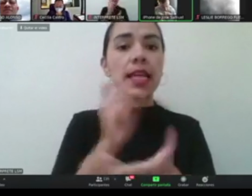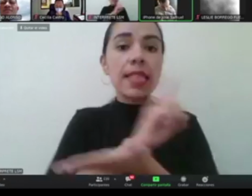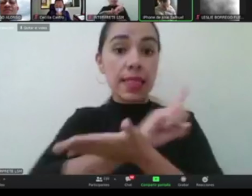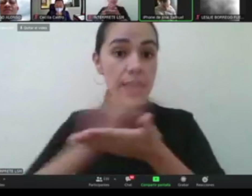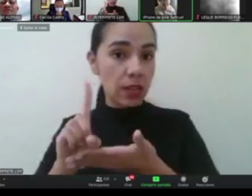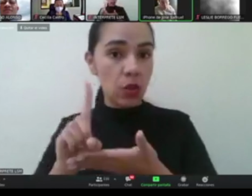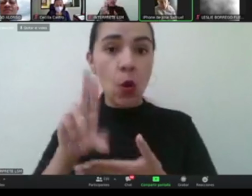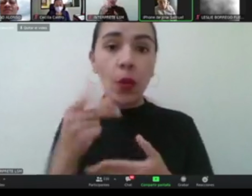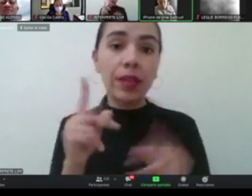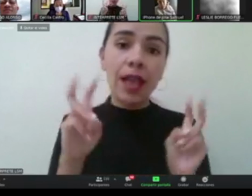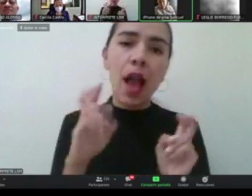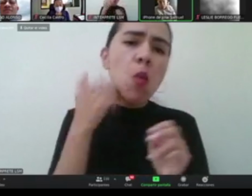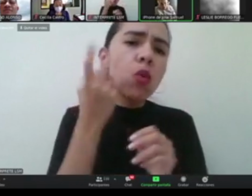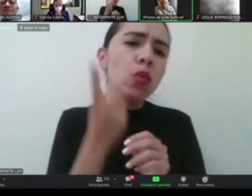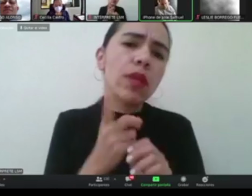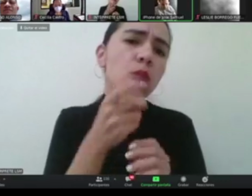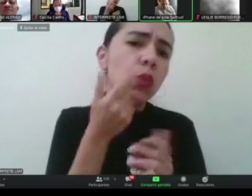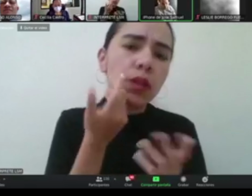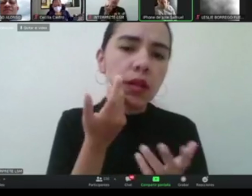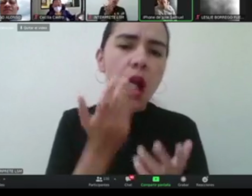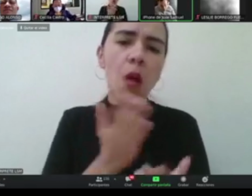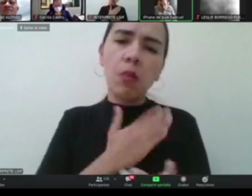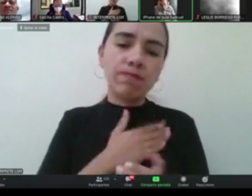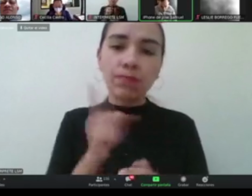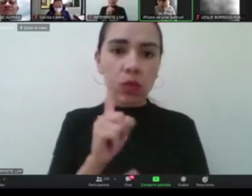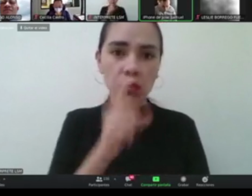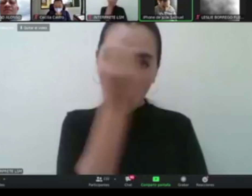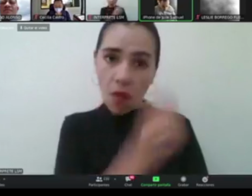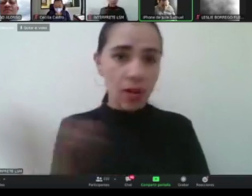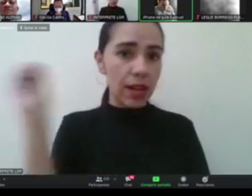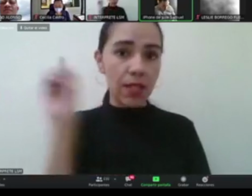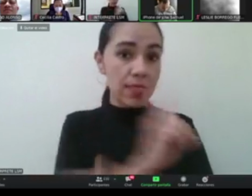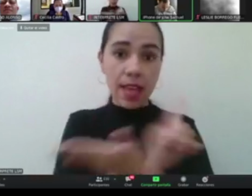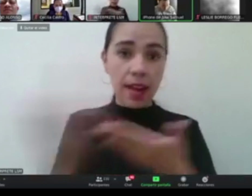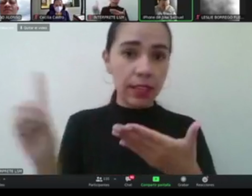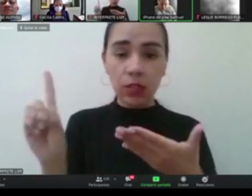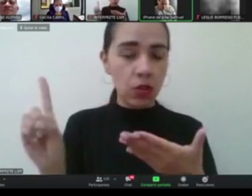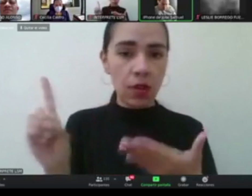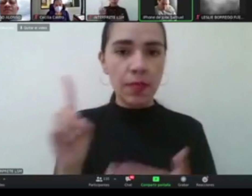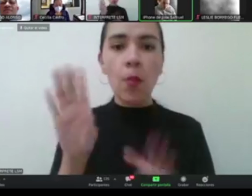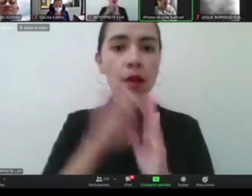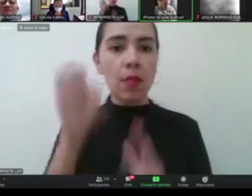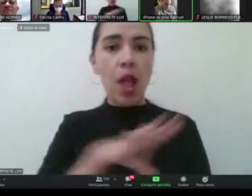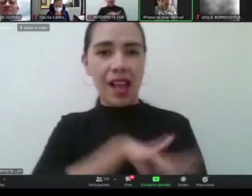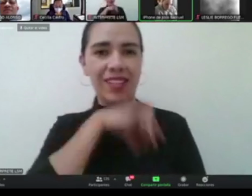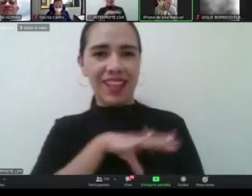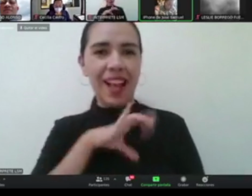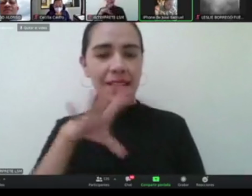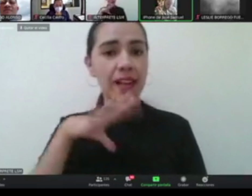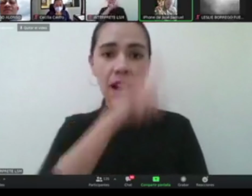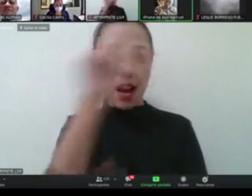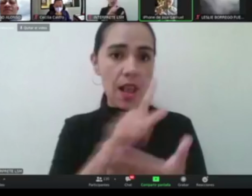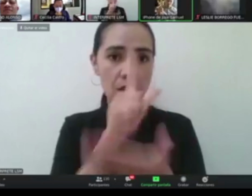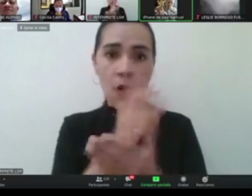¿ya? Es un tema de voluntades, ¿sí? Así como no es, en Chile hay una ley de inclusión laboral que le otorga